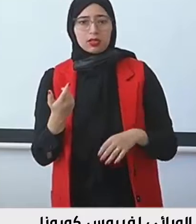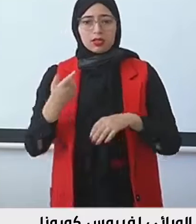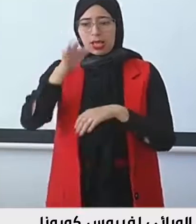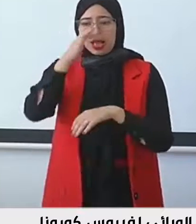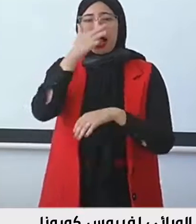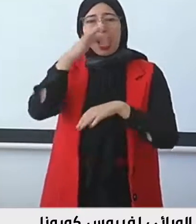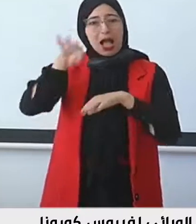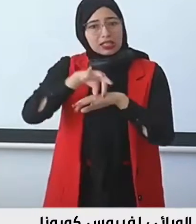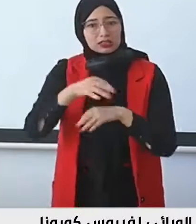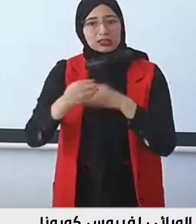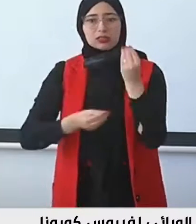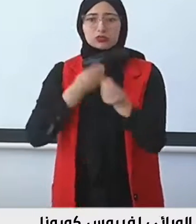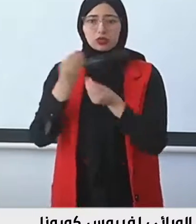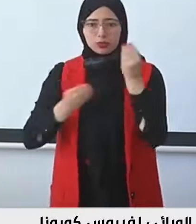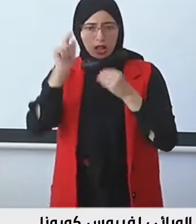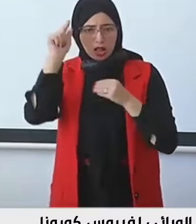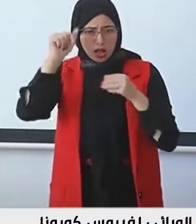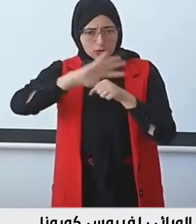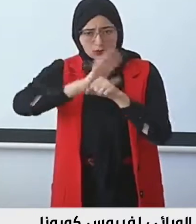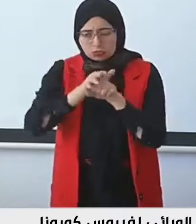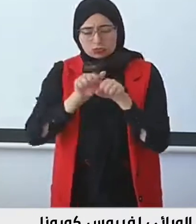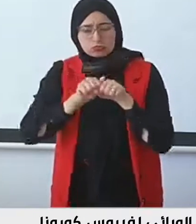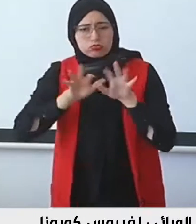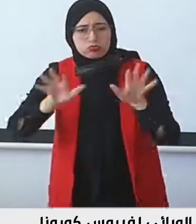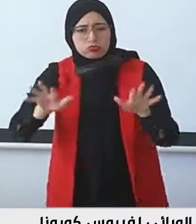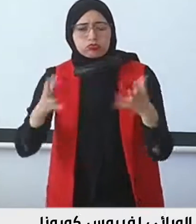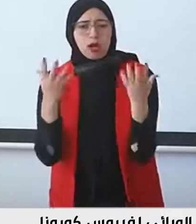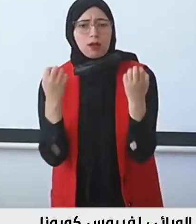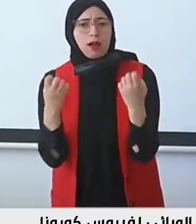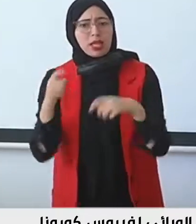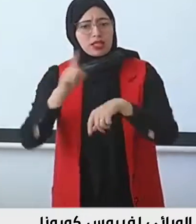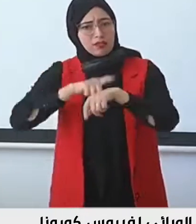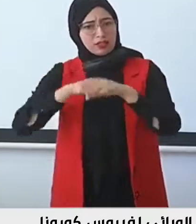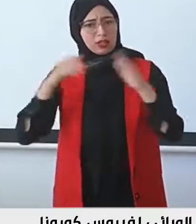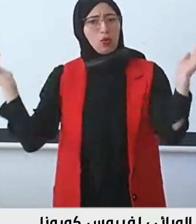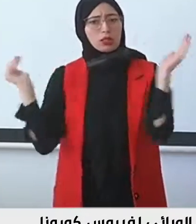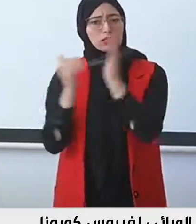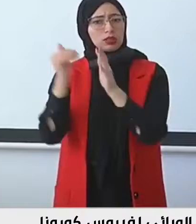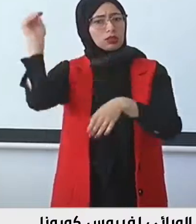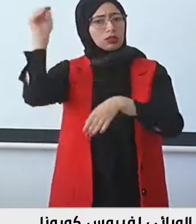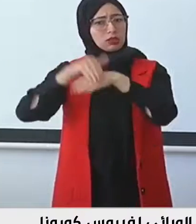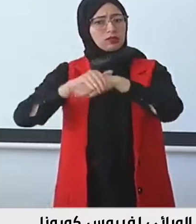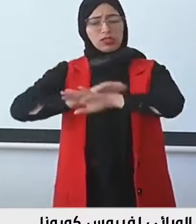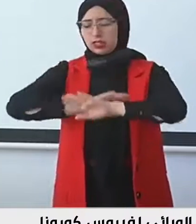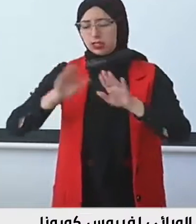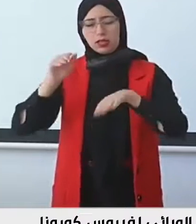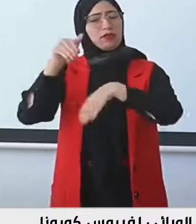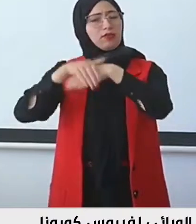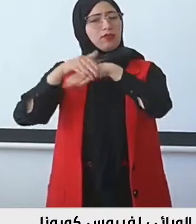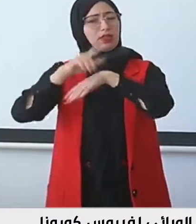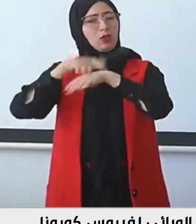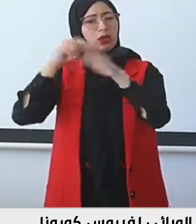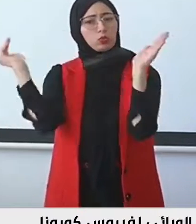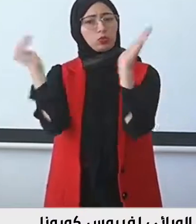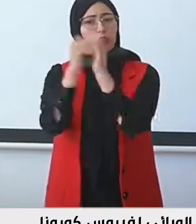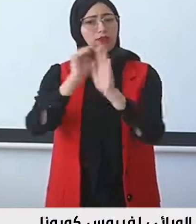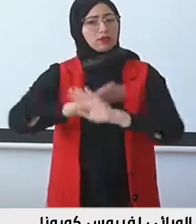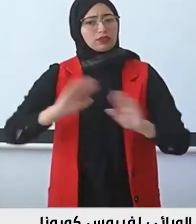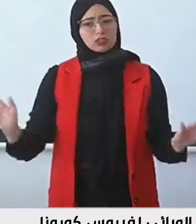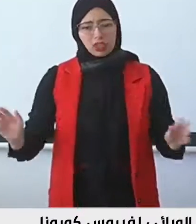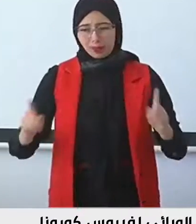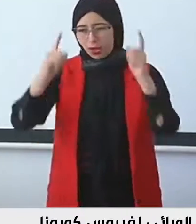امارياج والا حاجه اخرى، قيناهم اللي هما كبار. هذاك علاش حظر التجوال هو من شانه باش يقلص